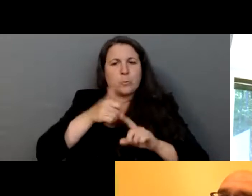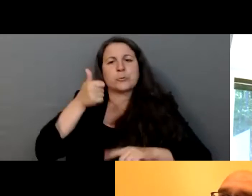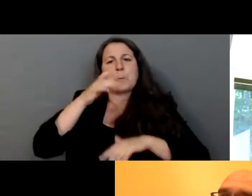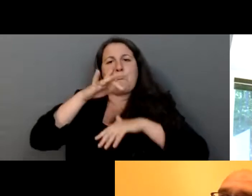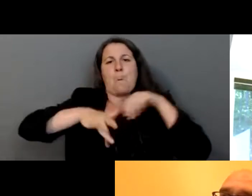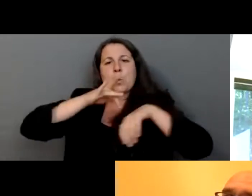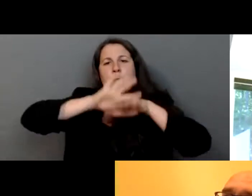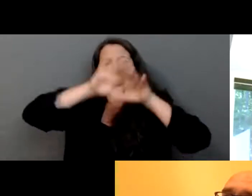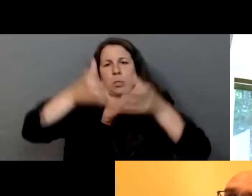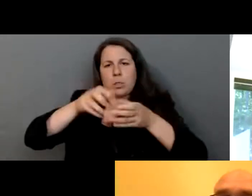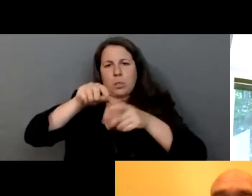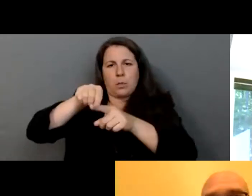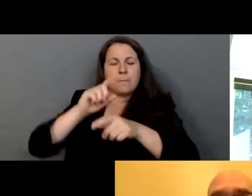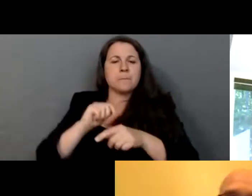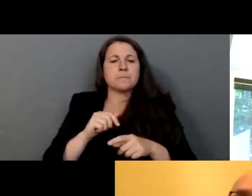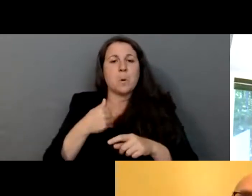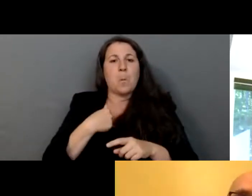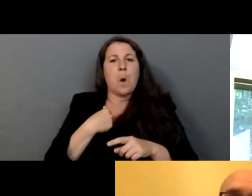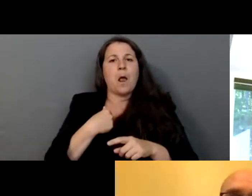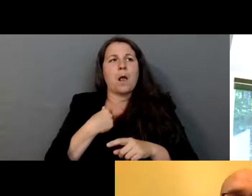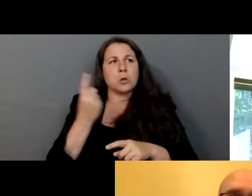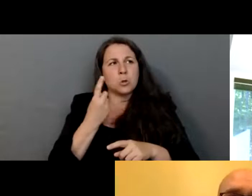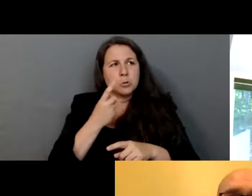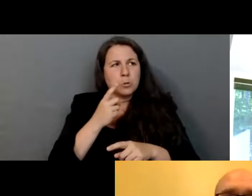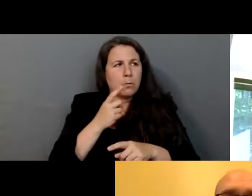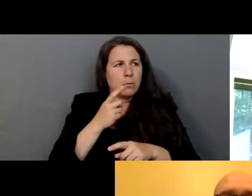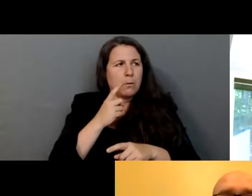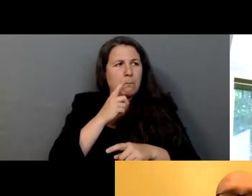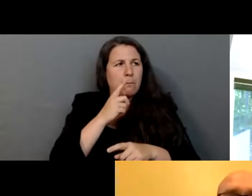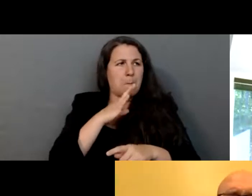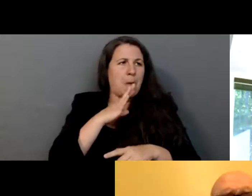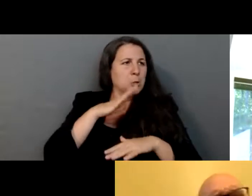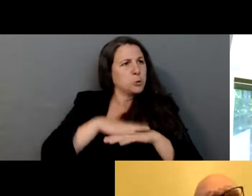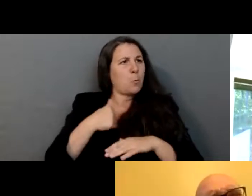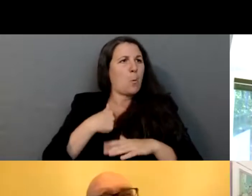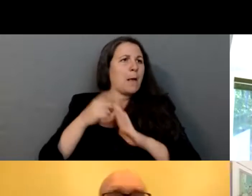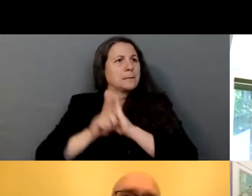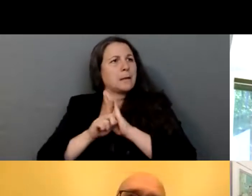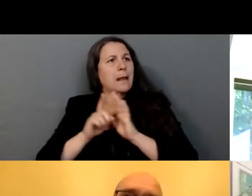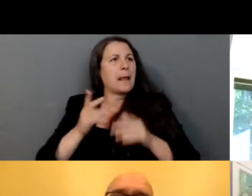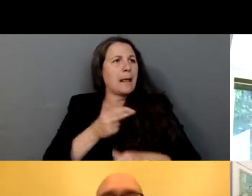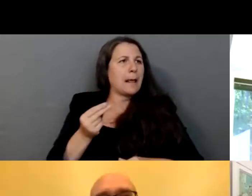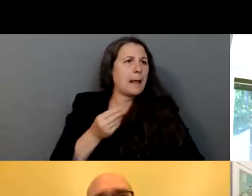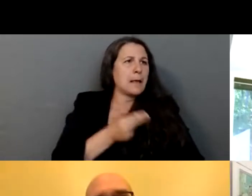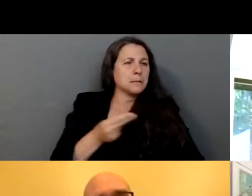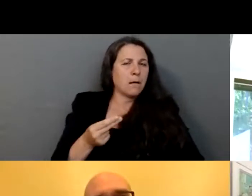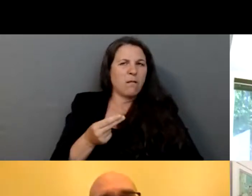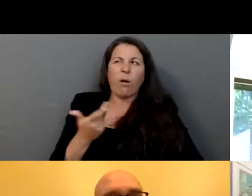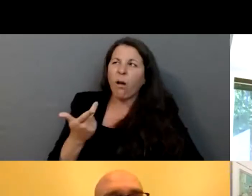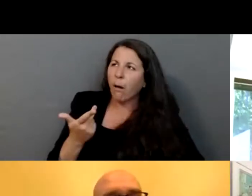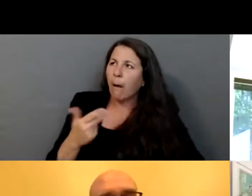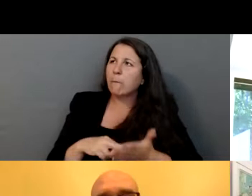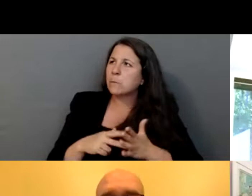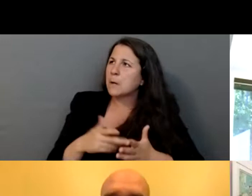première question, quand je leur dis que je travaille sur l'handicap et le changement climatique, les gens sont comme, qu'est-ce que tu veux dire? Là, ensuite, ils